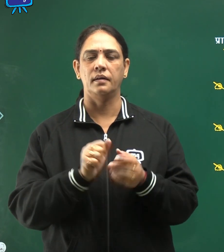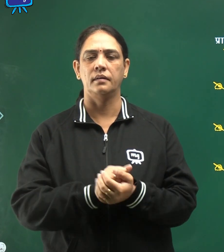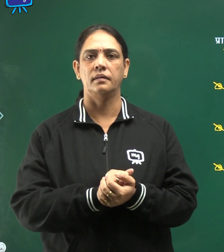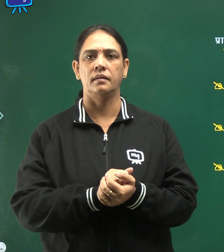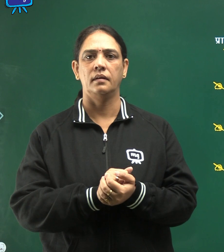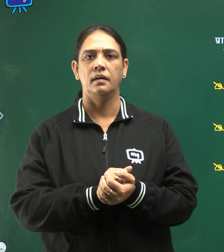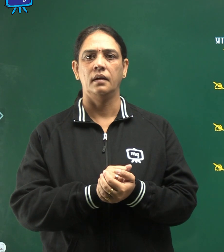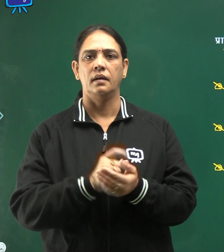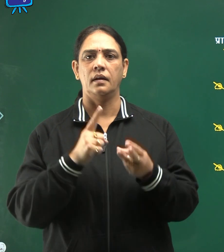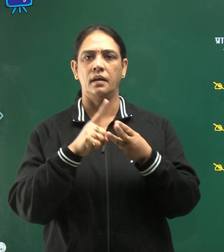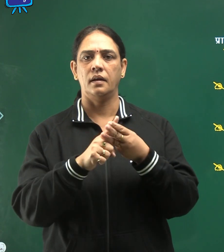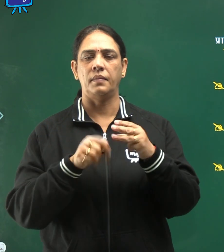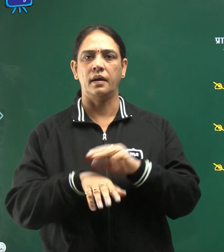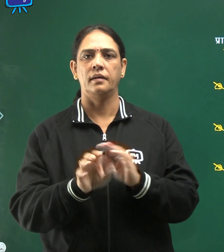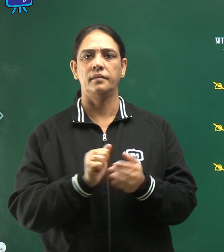E में